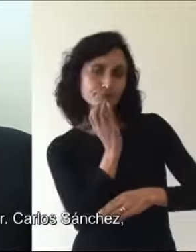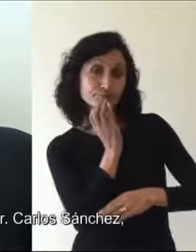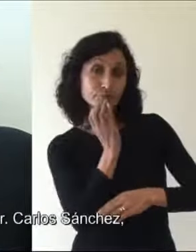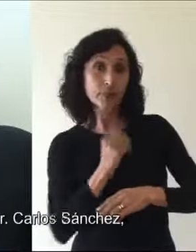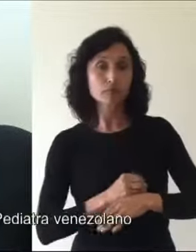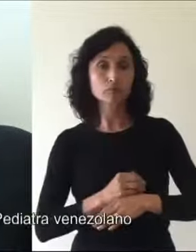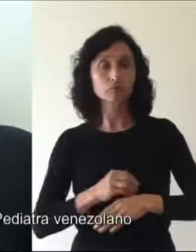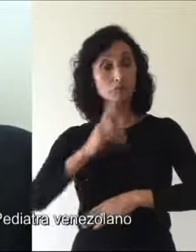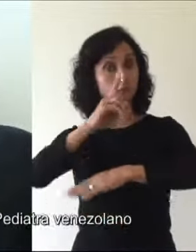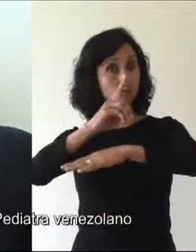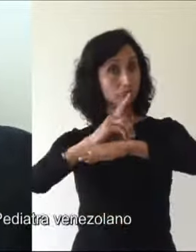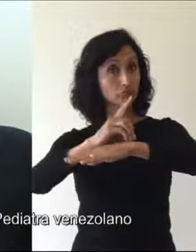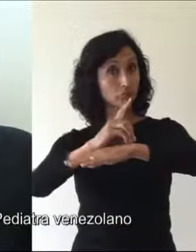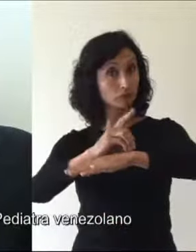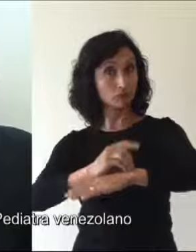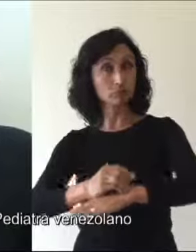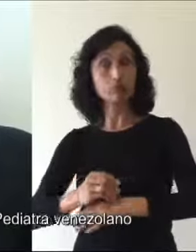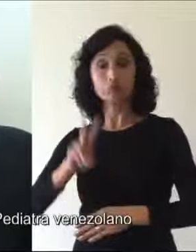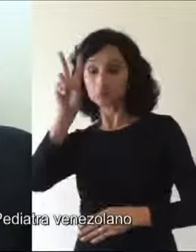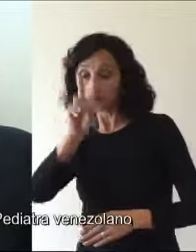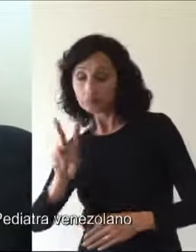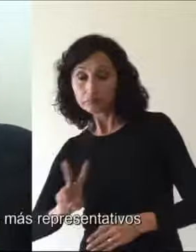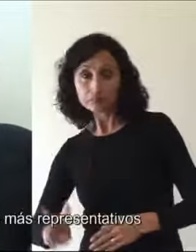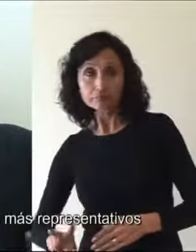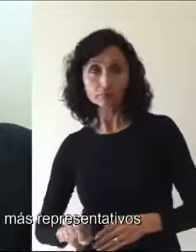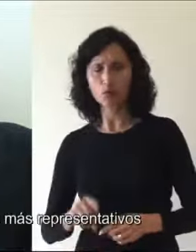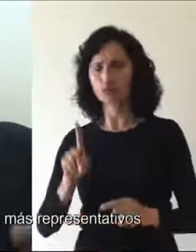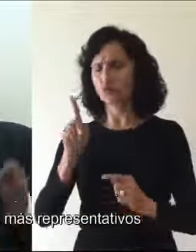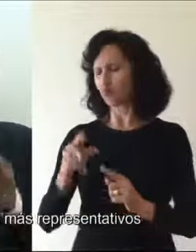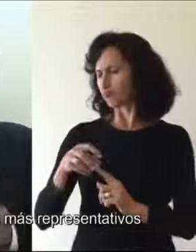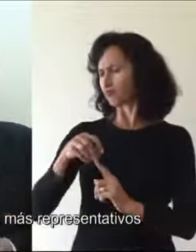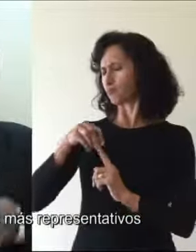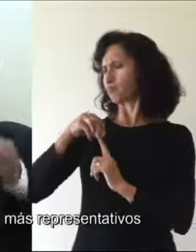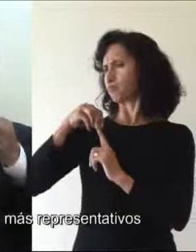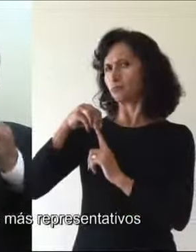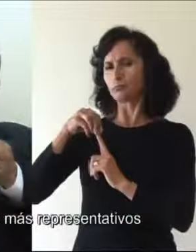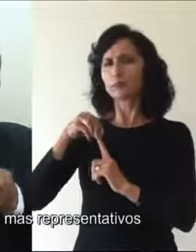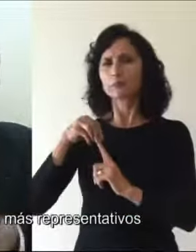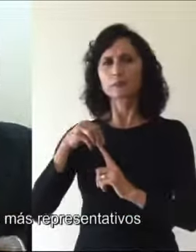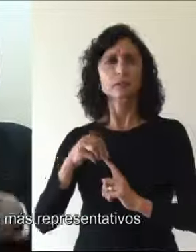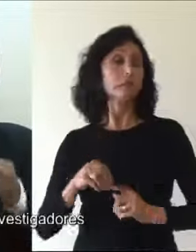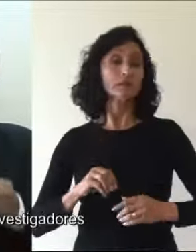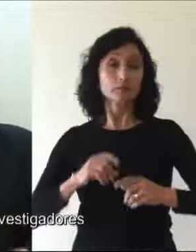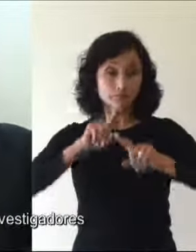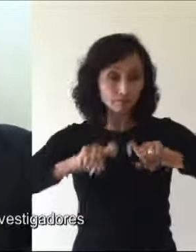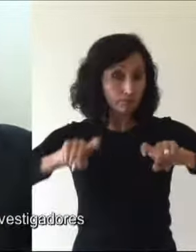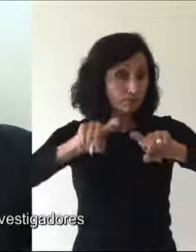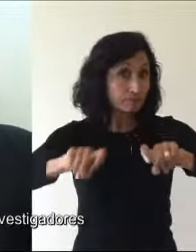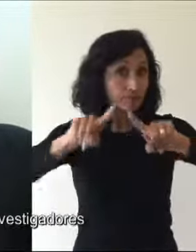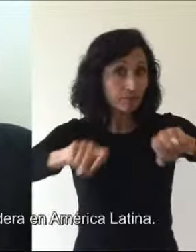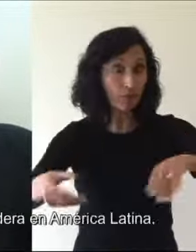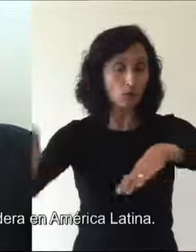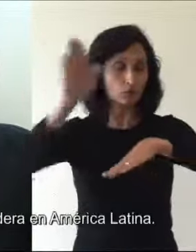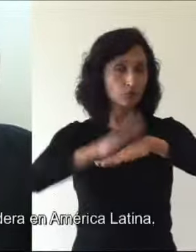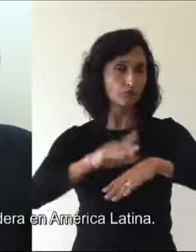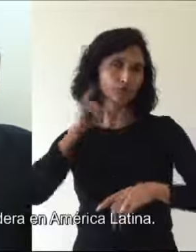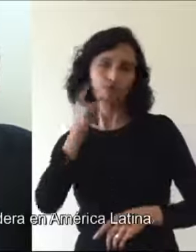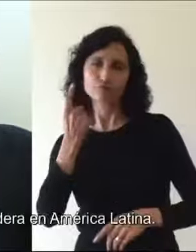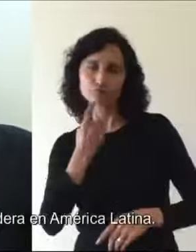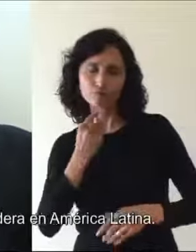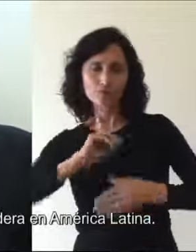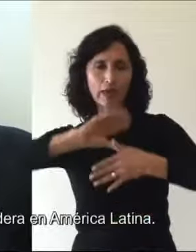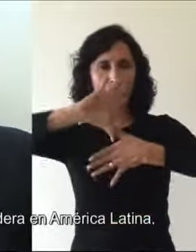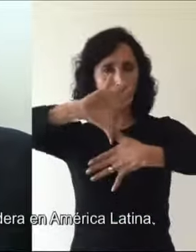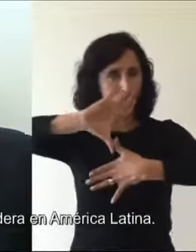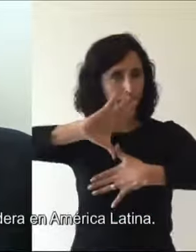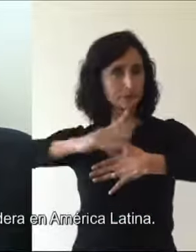Carlos Sánchez, médico pediatra venezolano, uno de los más representativos investigadores sobre la